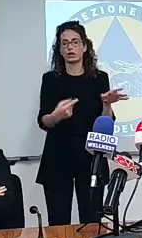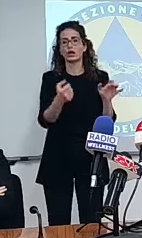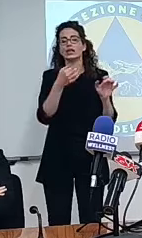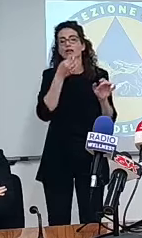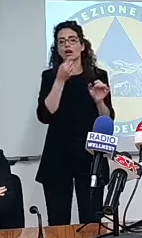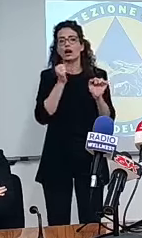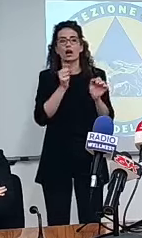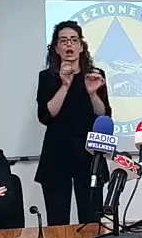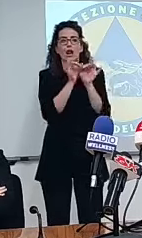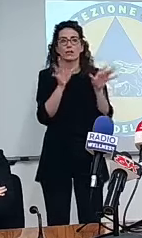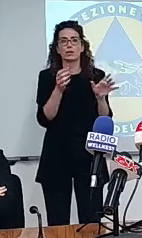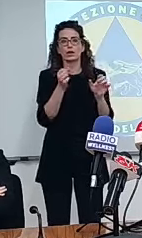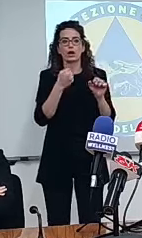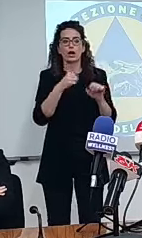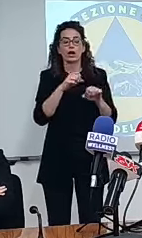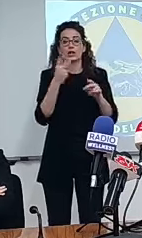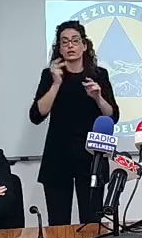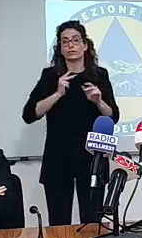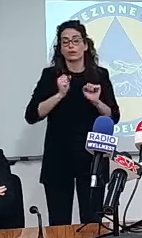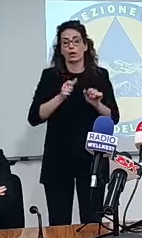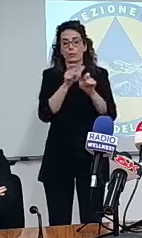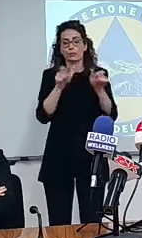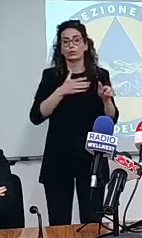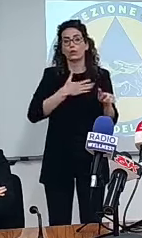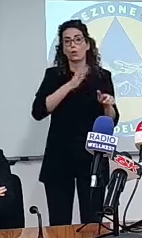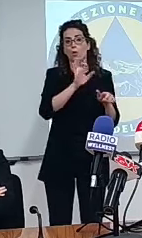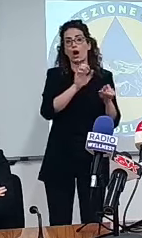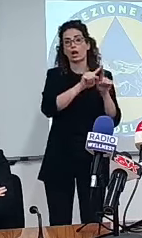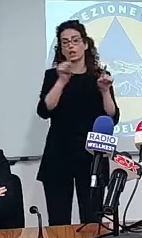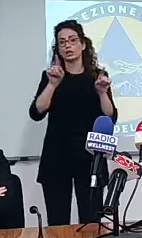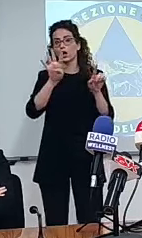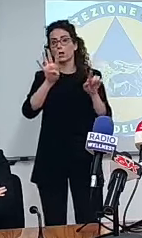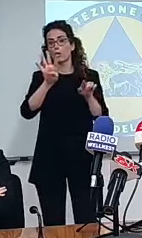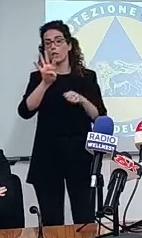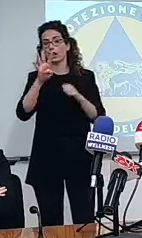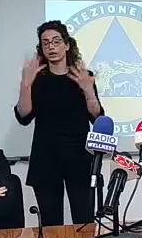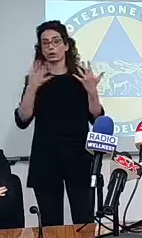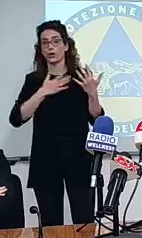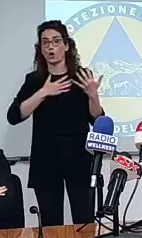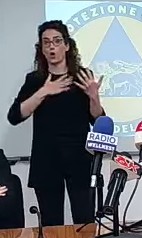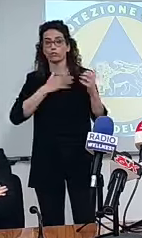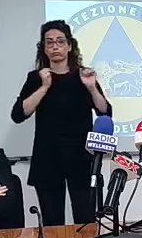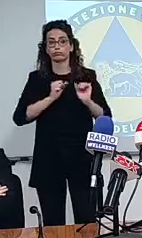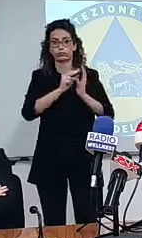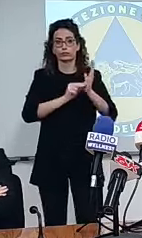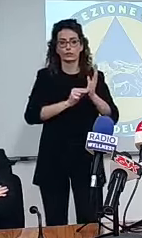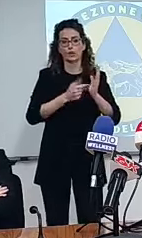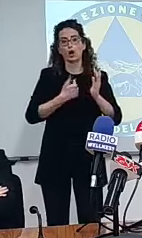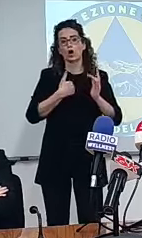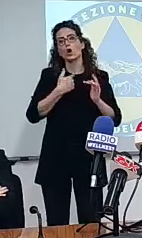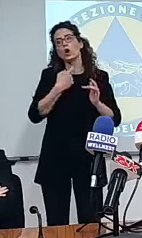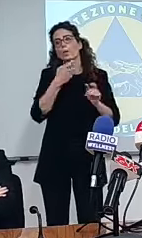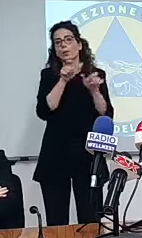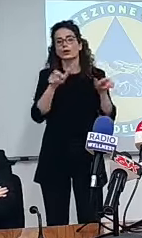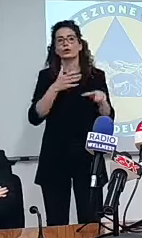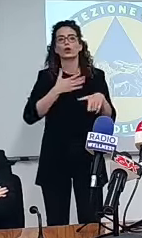occupabili, io spero dai 40 a 49 anni e comunque da chi, in questo momento da chi ha più di 40 anni.